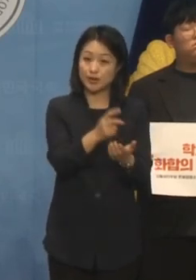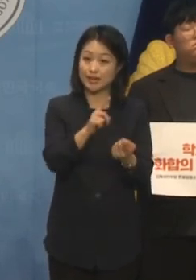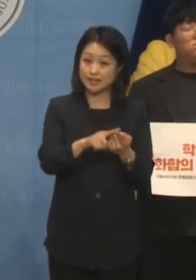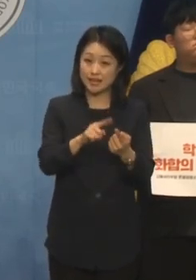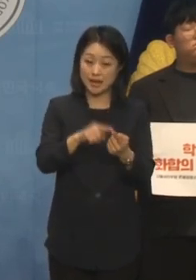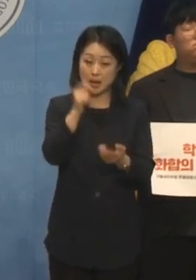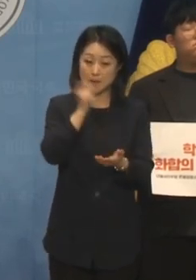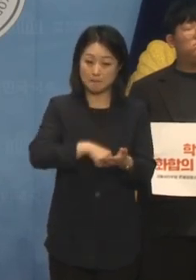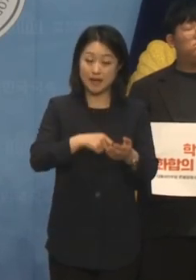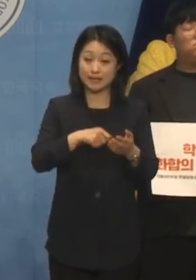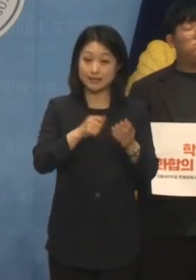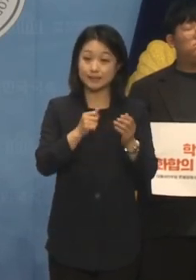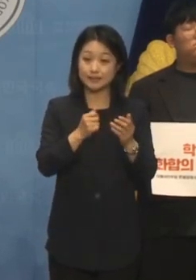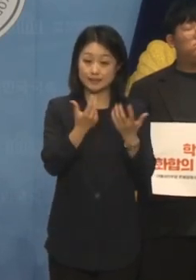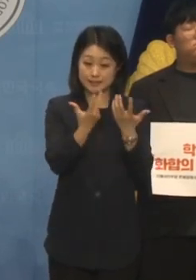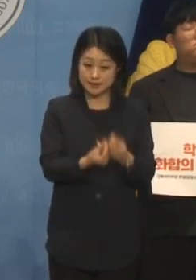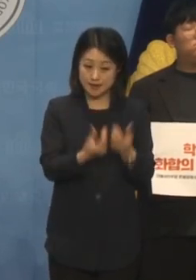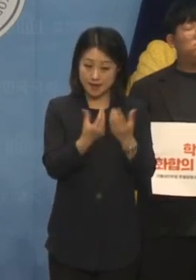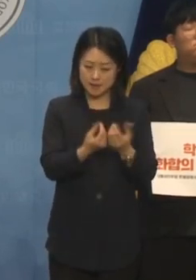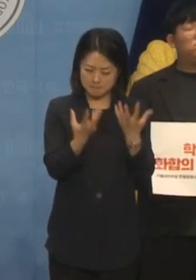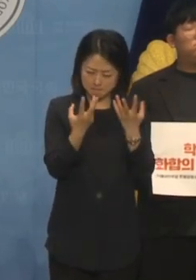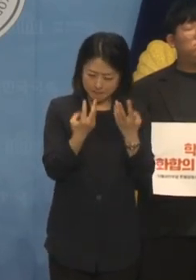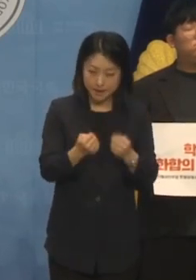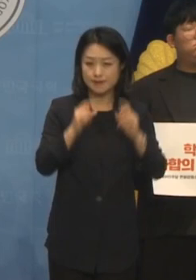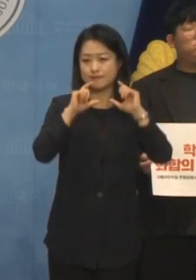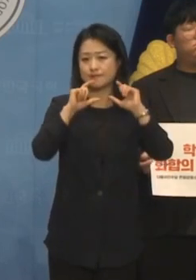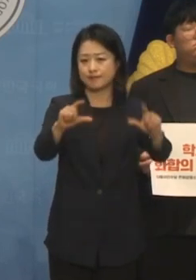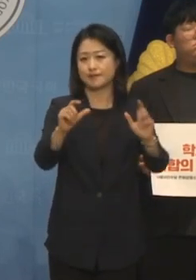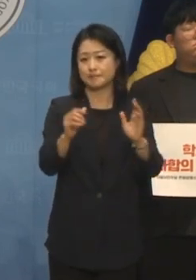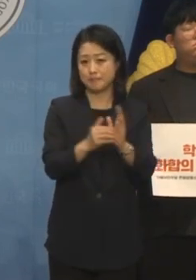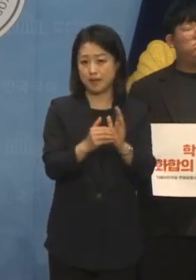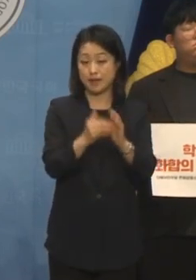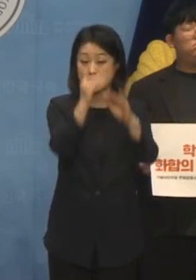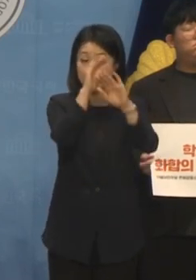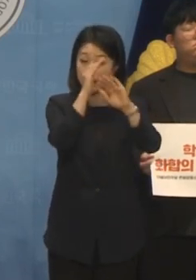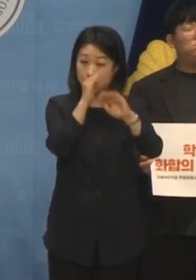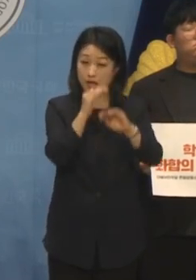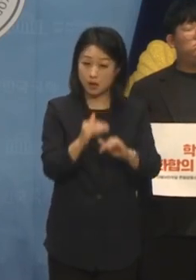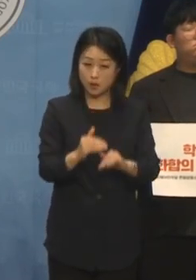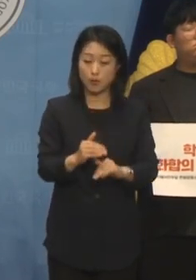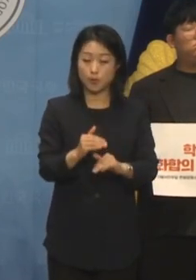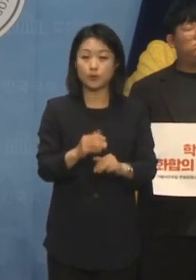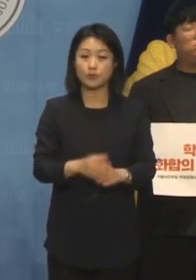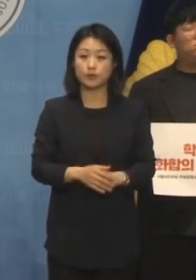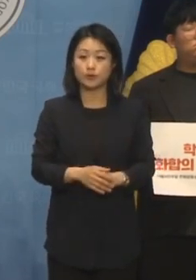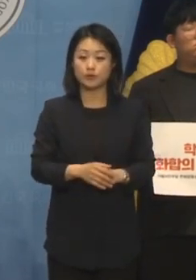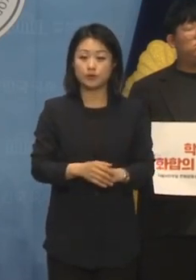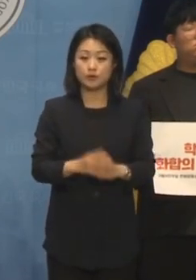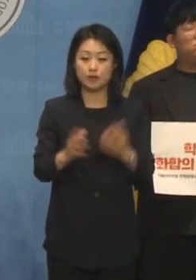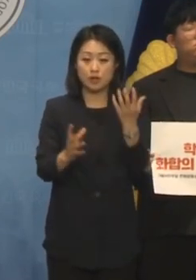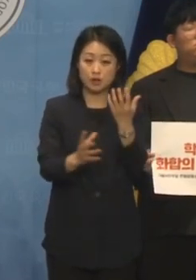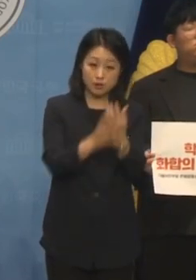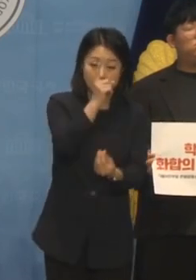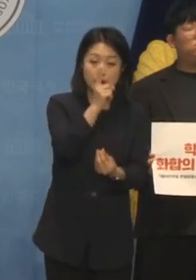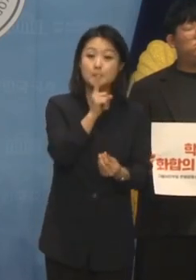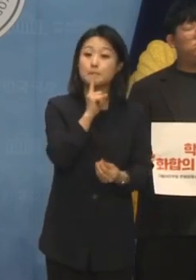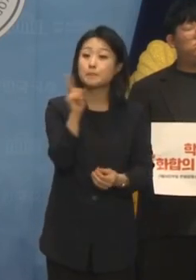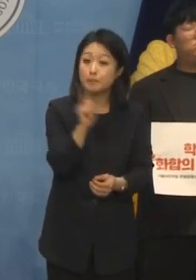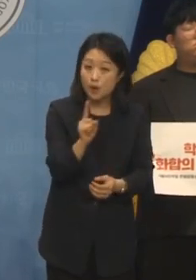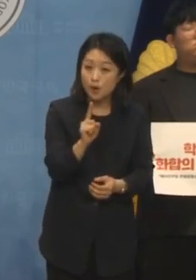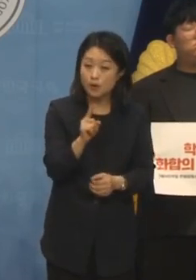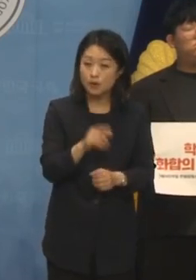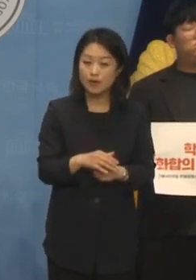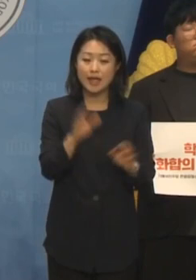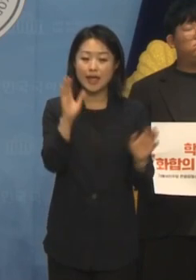판결이 2015년부터 계속 있었습니다. 그 판결들의 일관된 공통점은